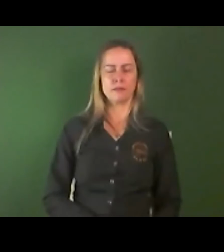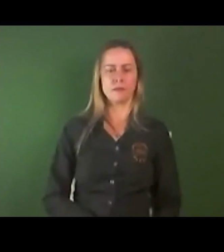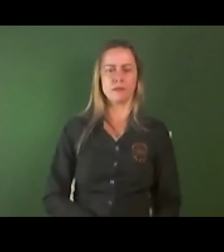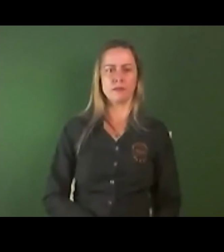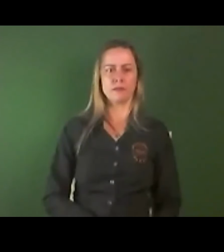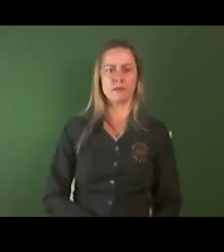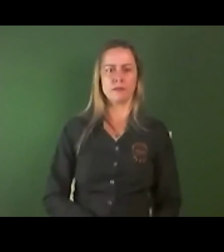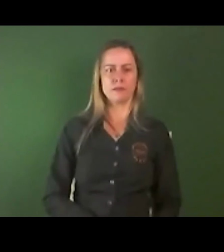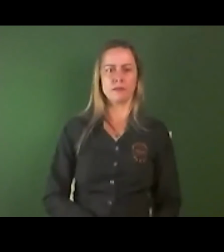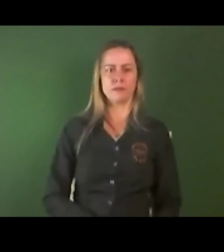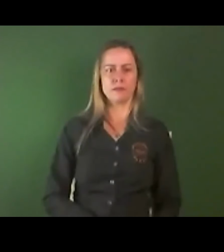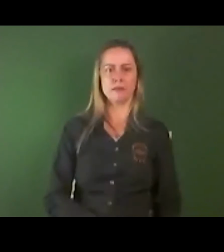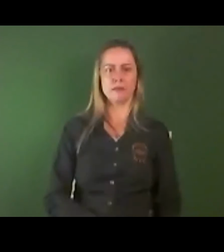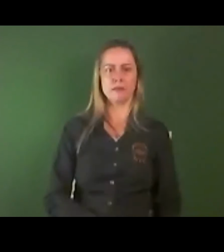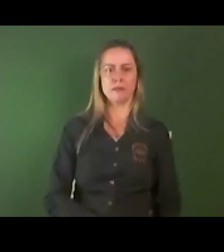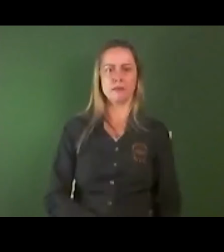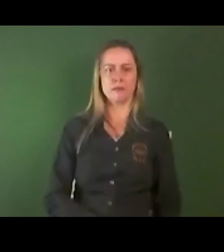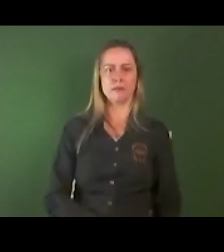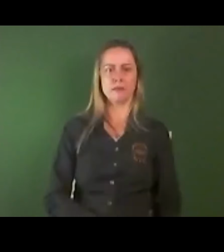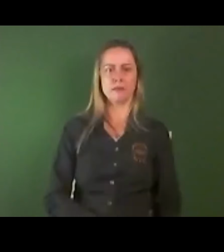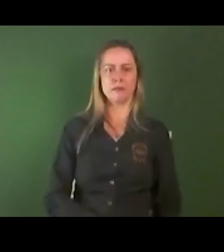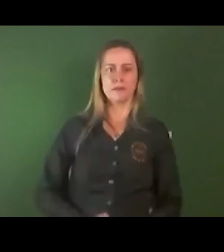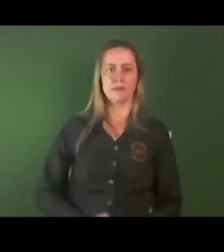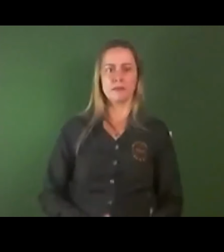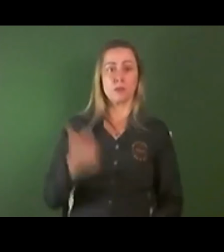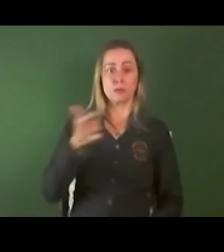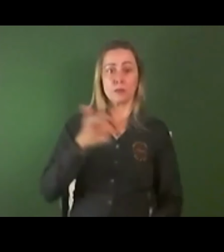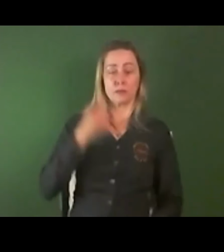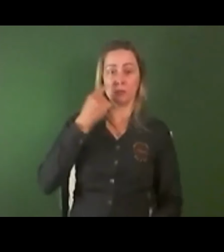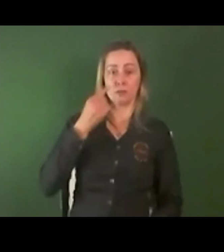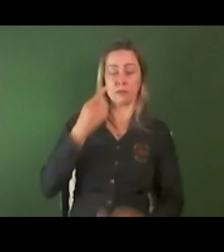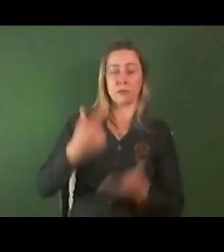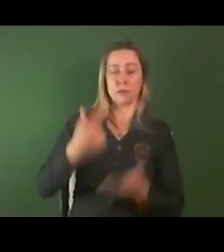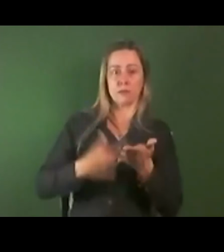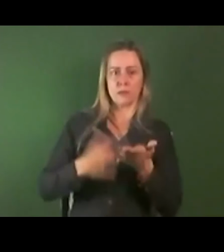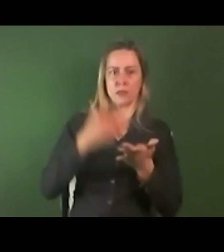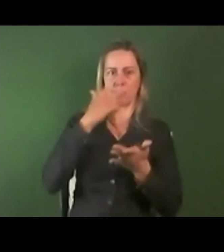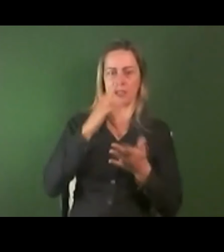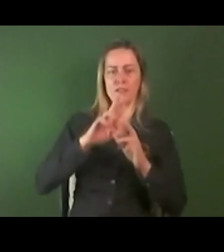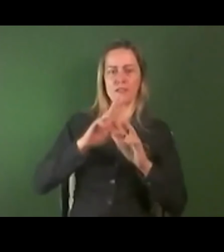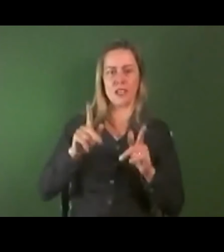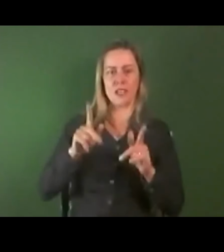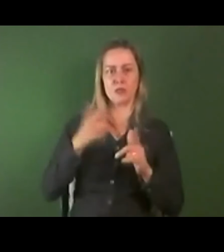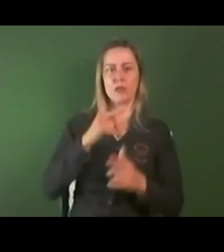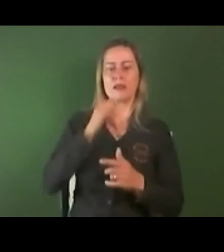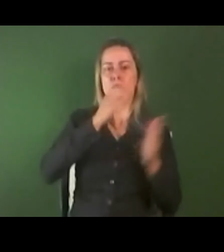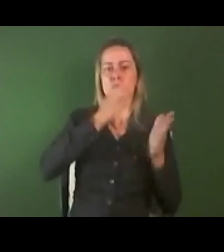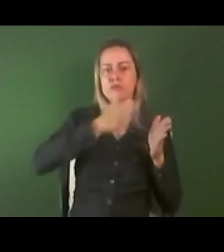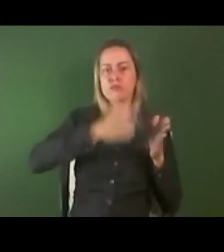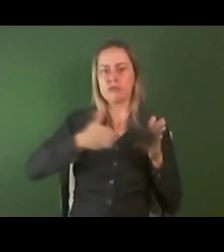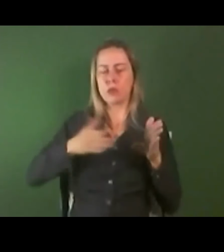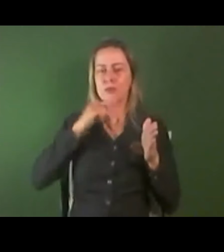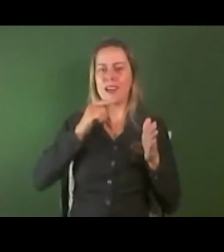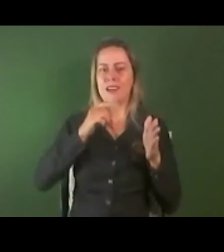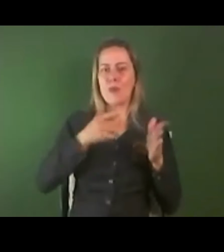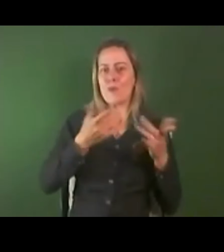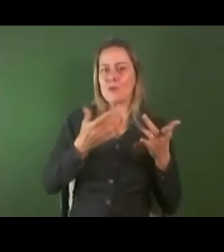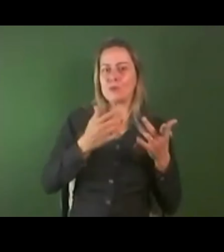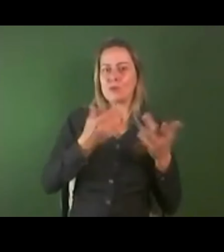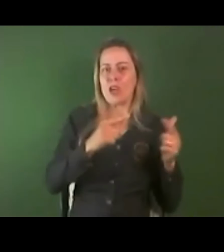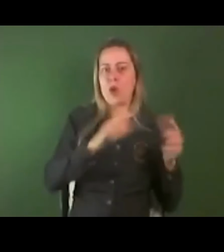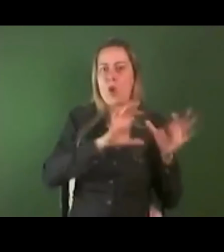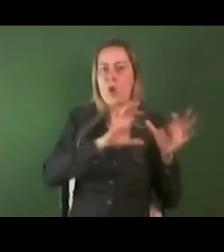Vejam que, de novo, né, ele também é um livro truncado, você não consegue ter uma sequência onde a gente flui, o nosso